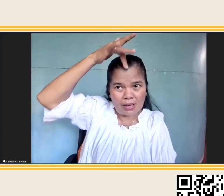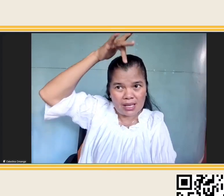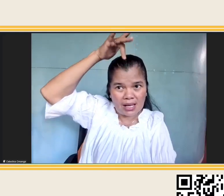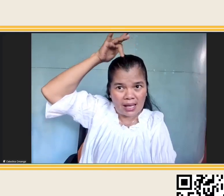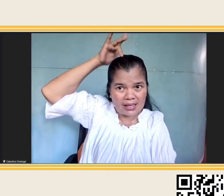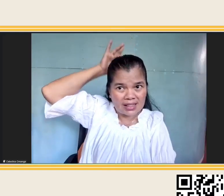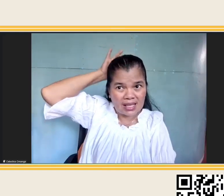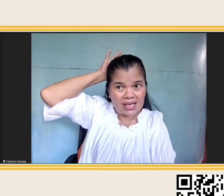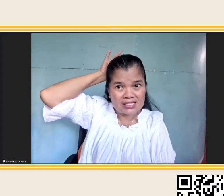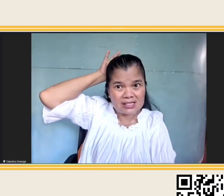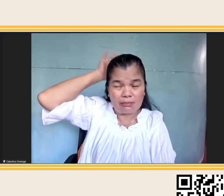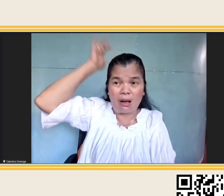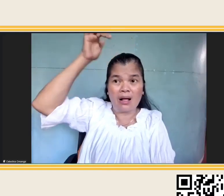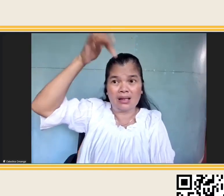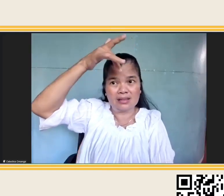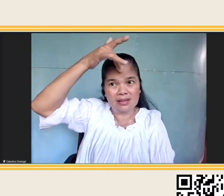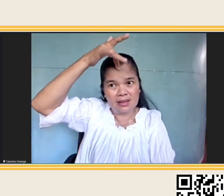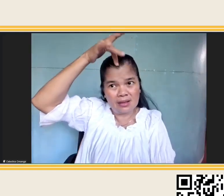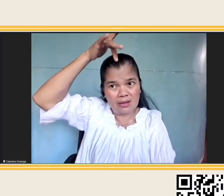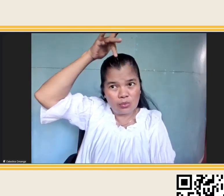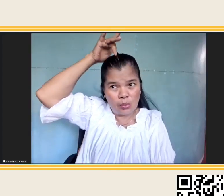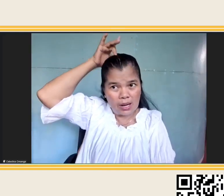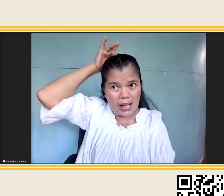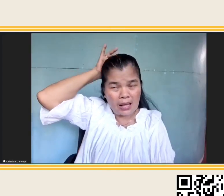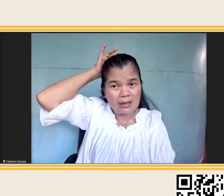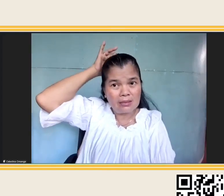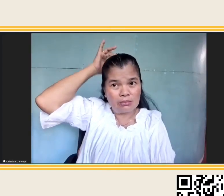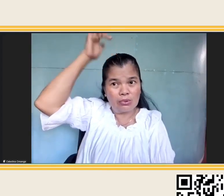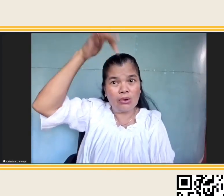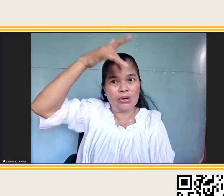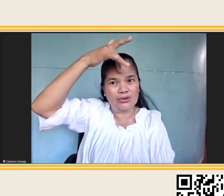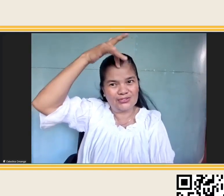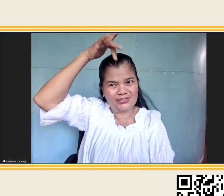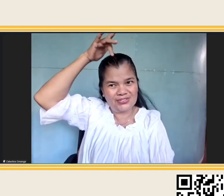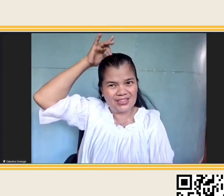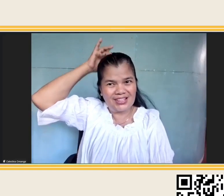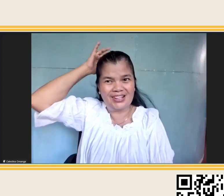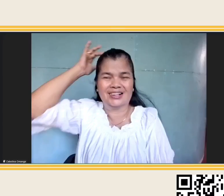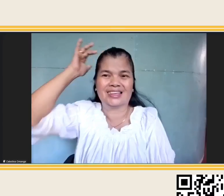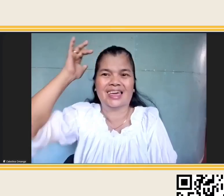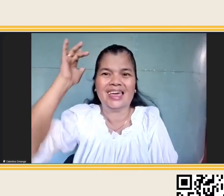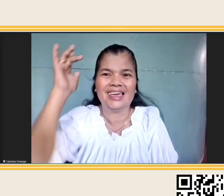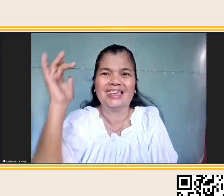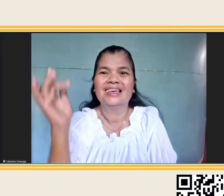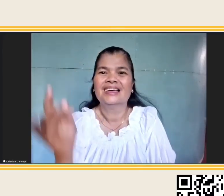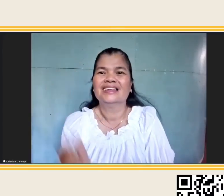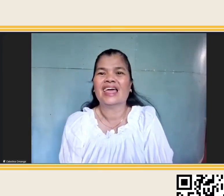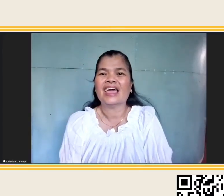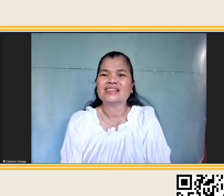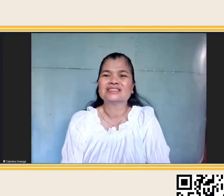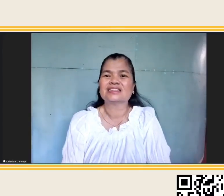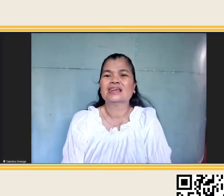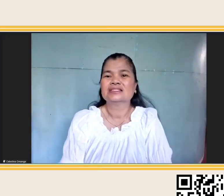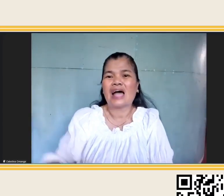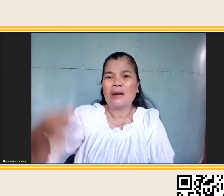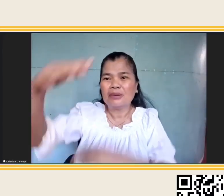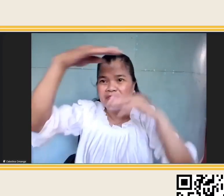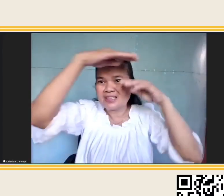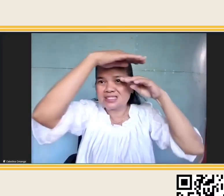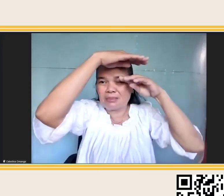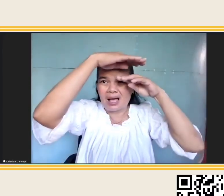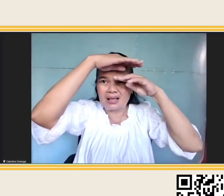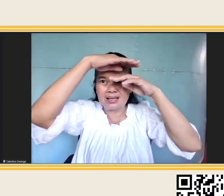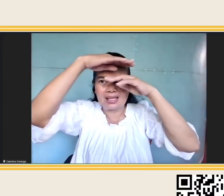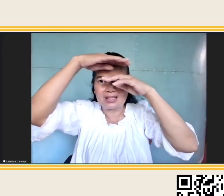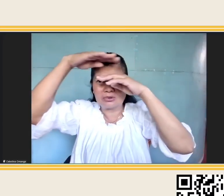at gumanyan ka, that is bald. Walang buhok. Okay. Next, sa upper